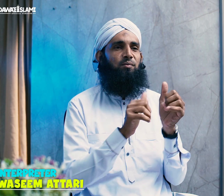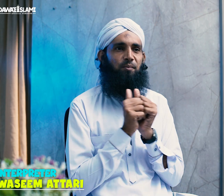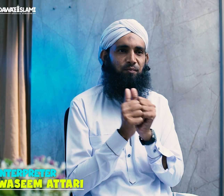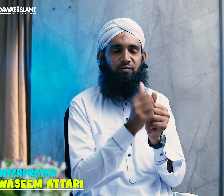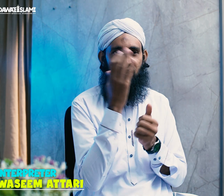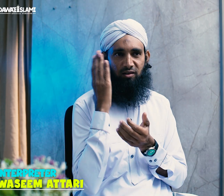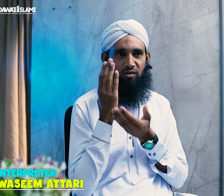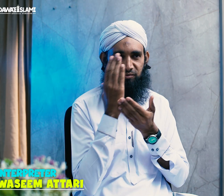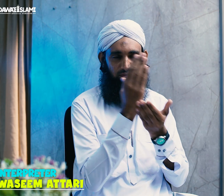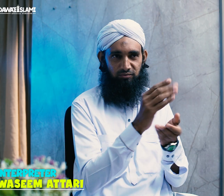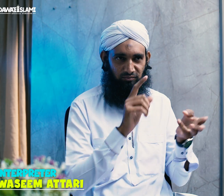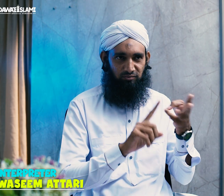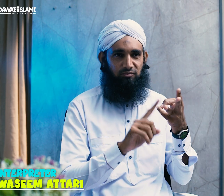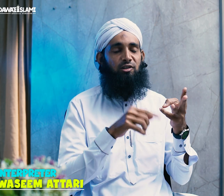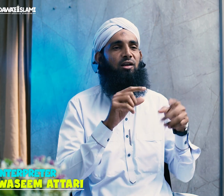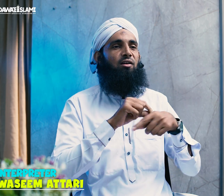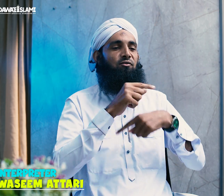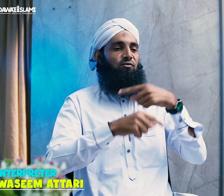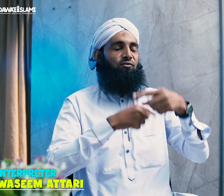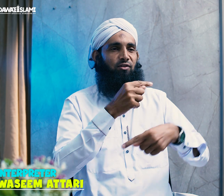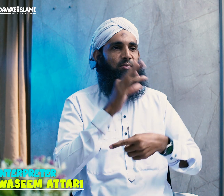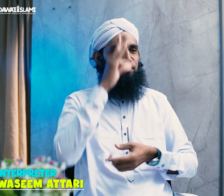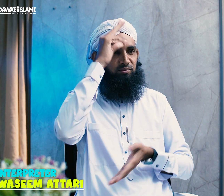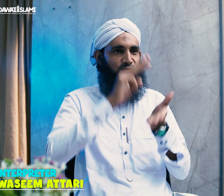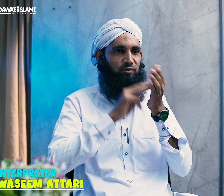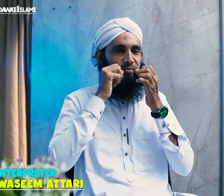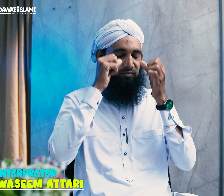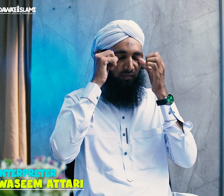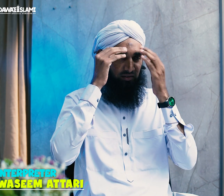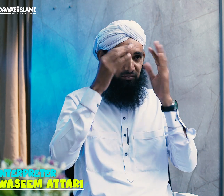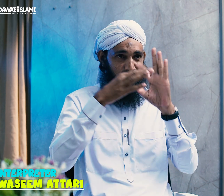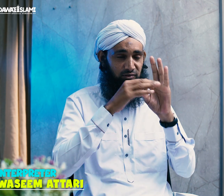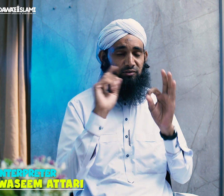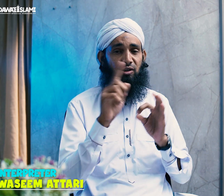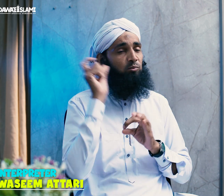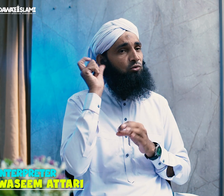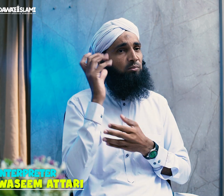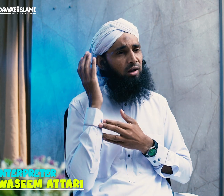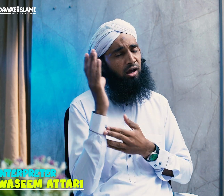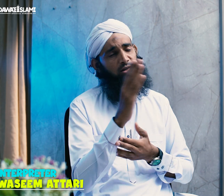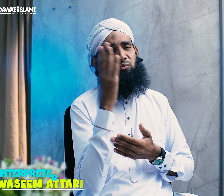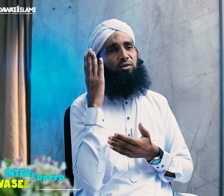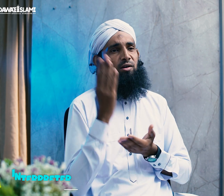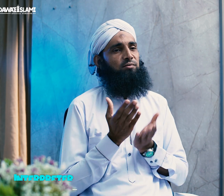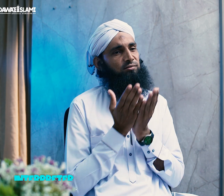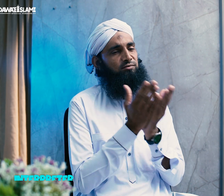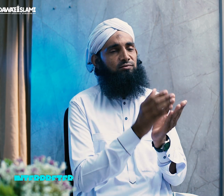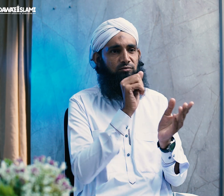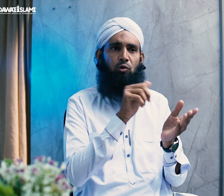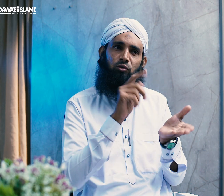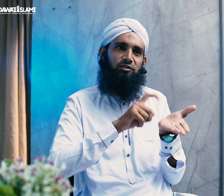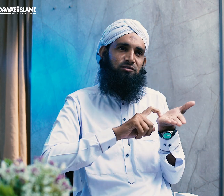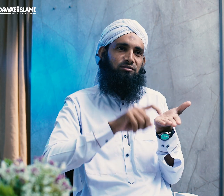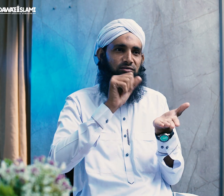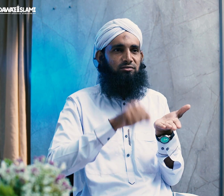ہیں، اصحاب کو کر سکتے ہیں، اصحاب رسول، اہل بیت اطہار کو کر سکتے ہیں، اسی طرح عام مسلمین مسلمات کو بھی